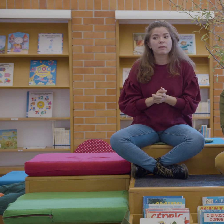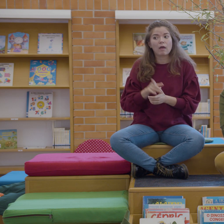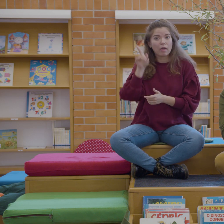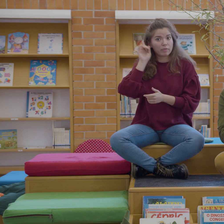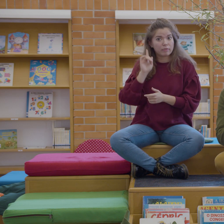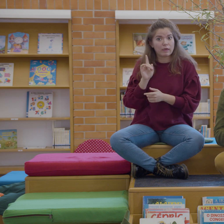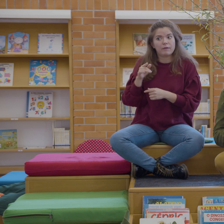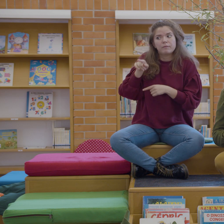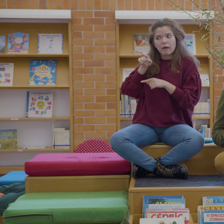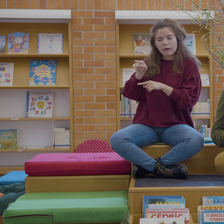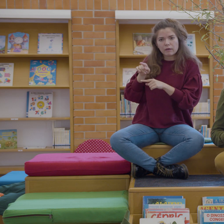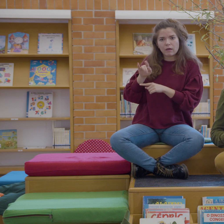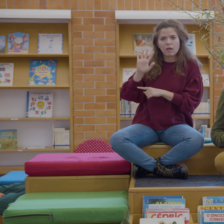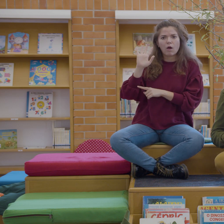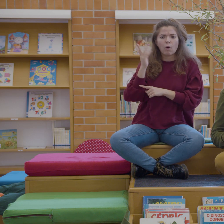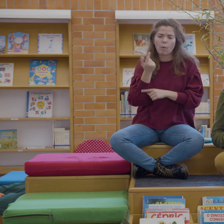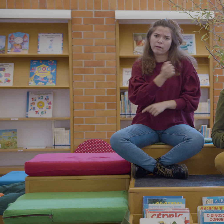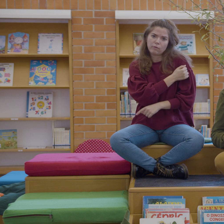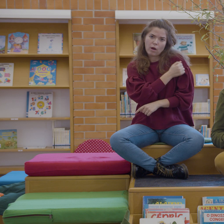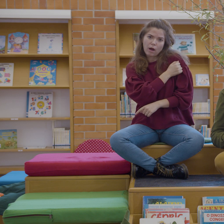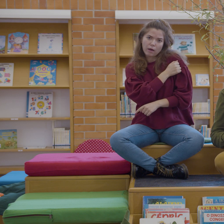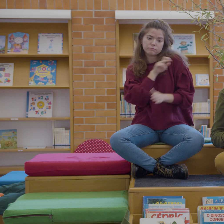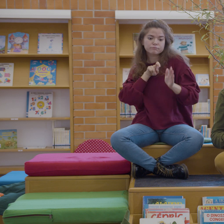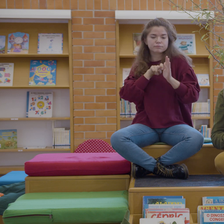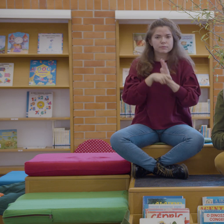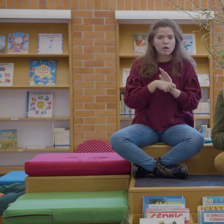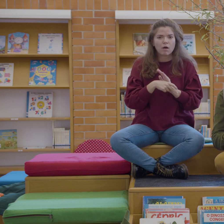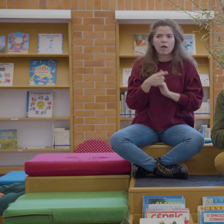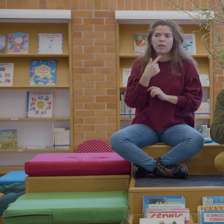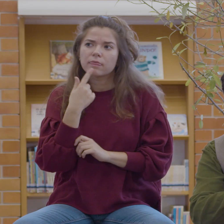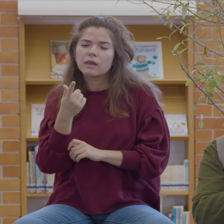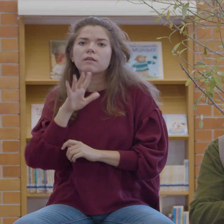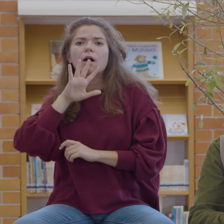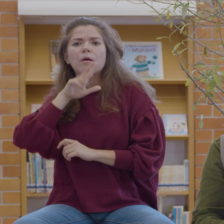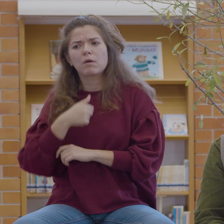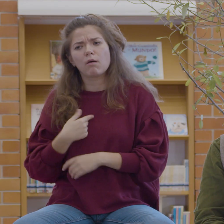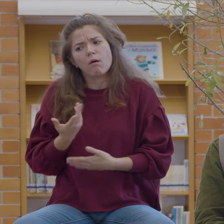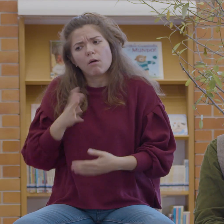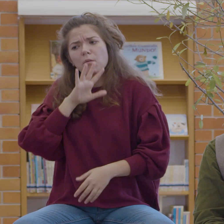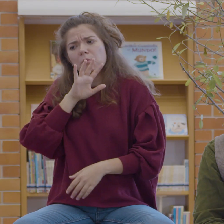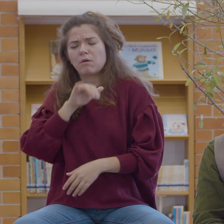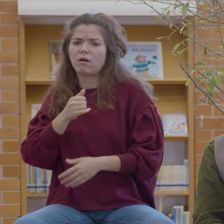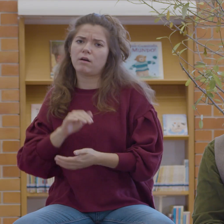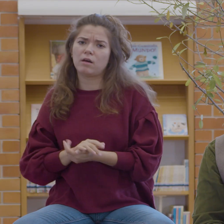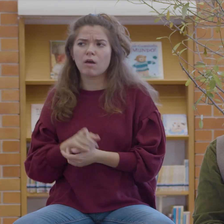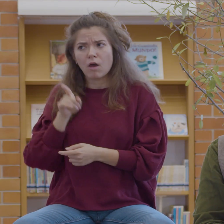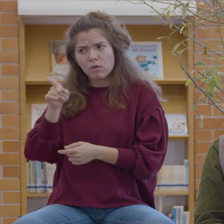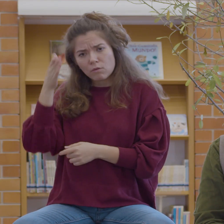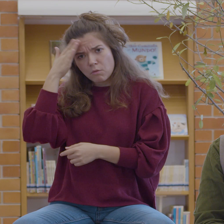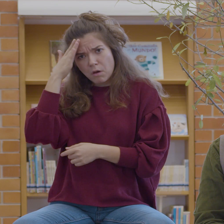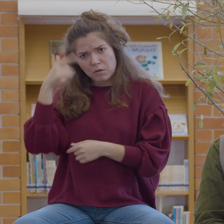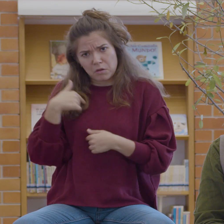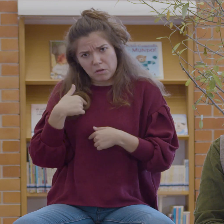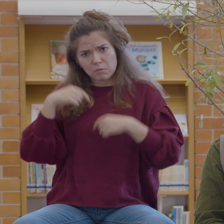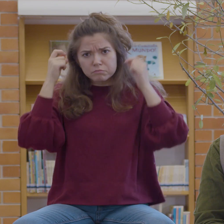Naquele dia, quando chegou a casa, disse à mãe: Oh, mãe, tu achas que eu